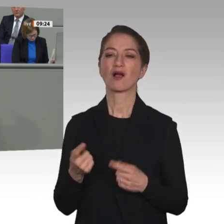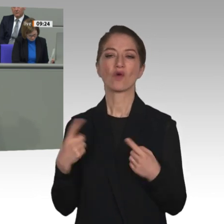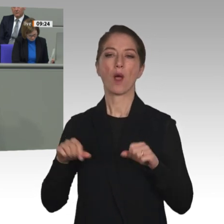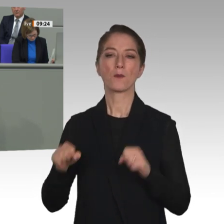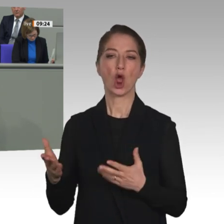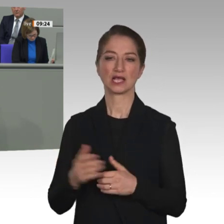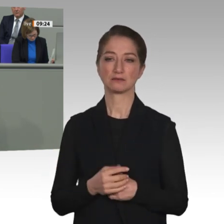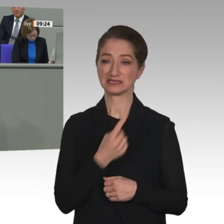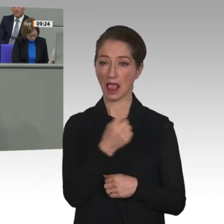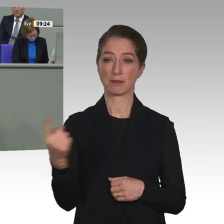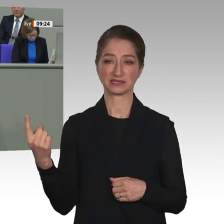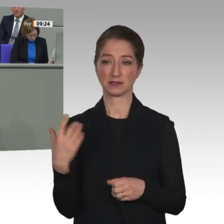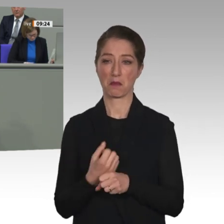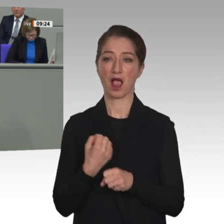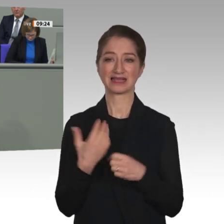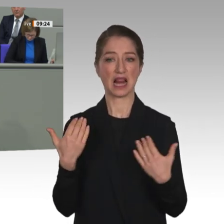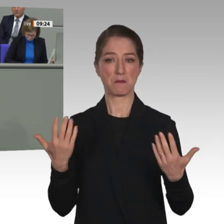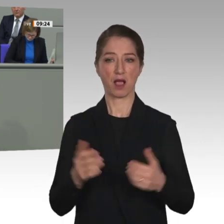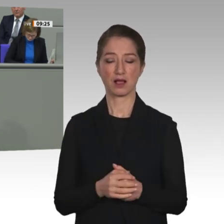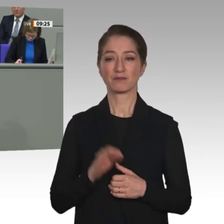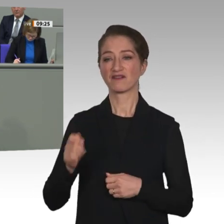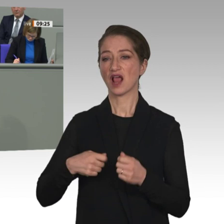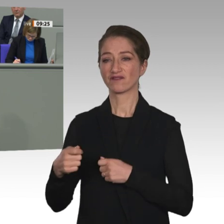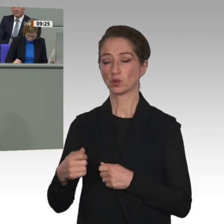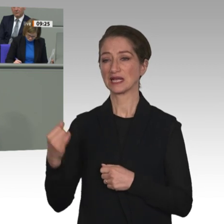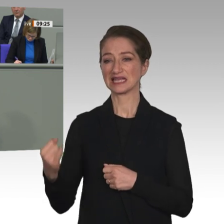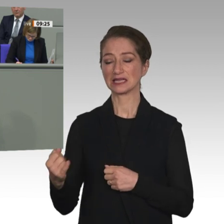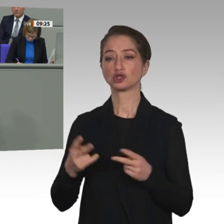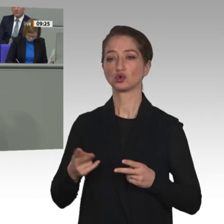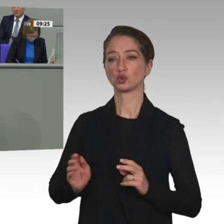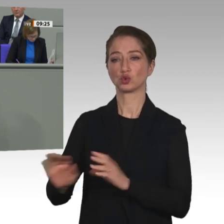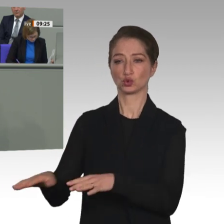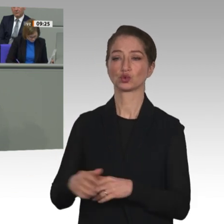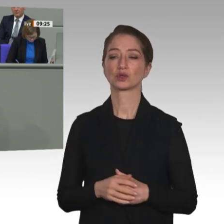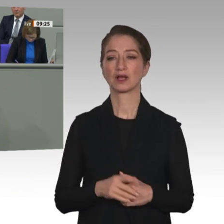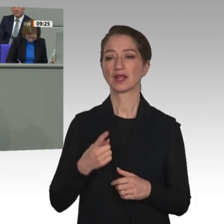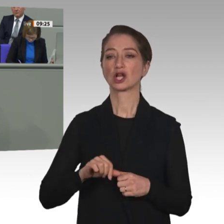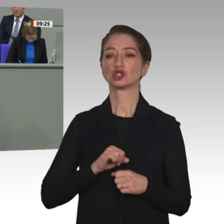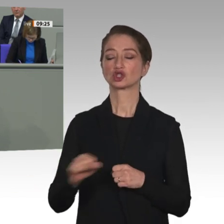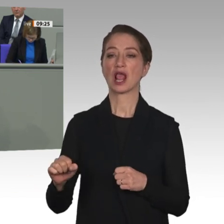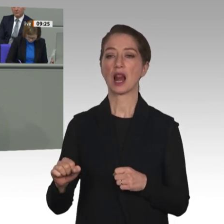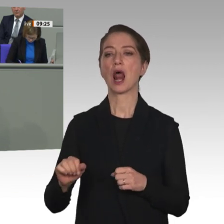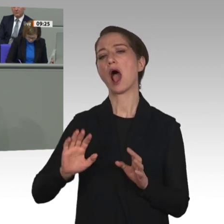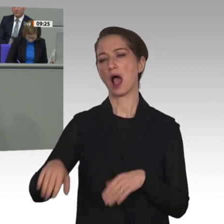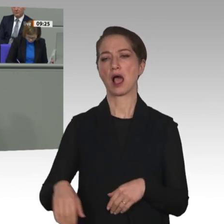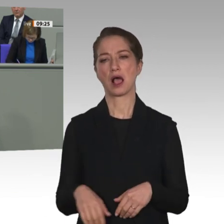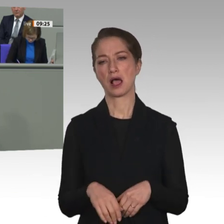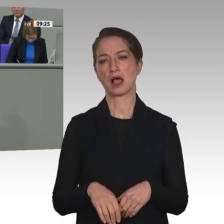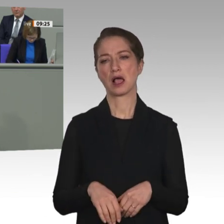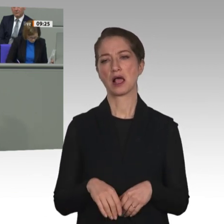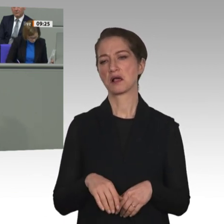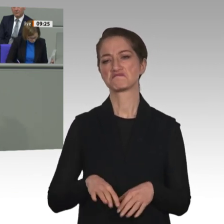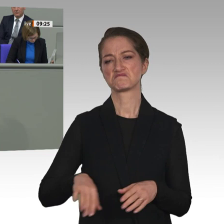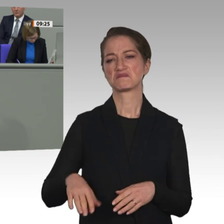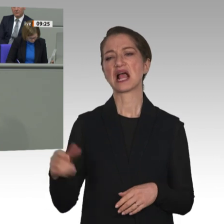wurden. Wenn in Frankfurt ein Kind vor einen Zug gestoßen wird, dann geht man schnell zum Tagesgeschehen über. Der Täter